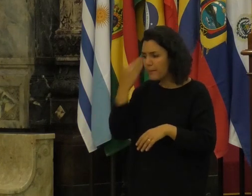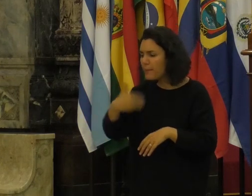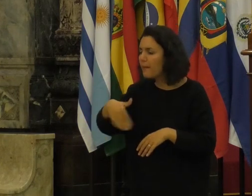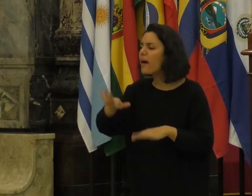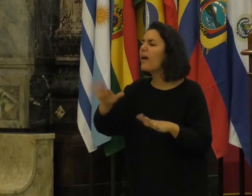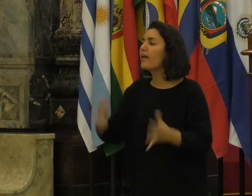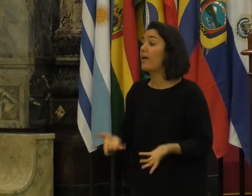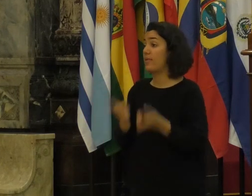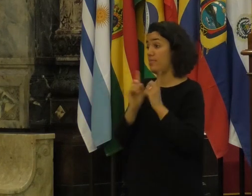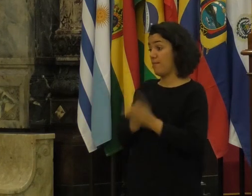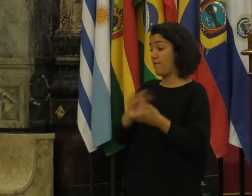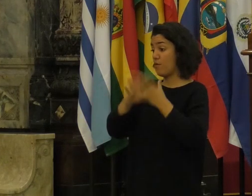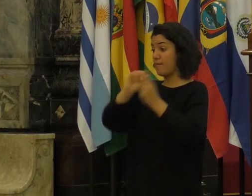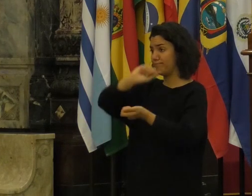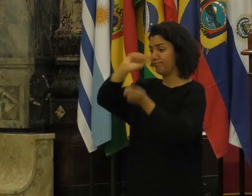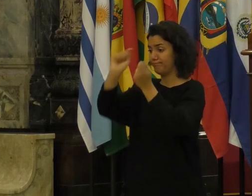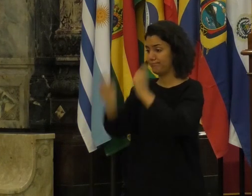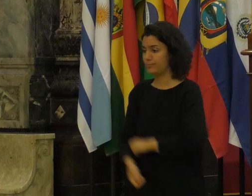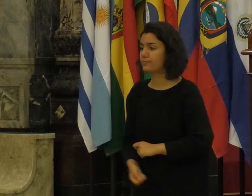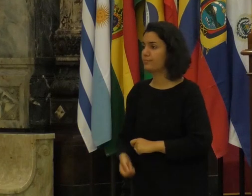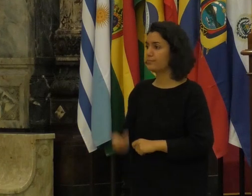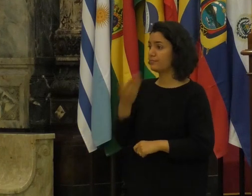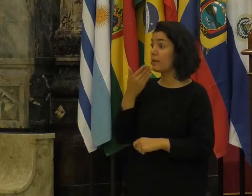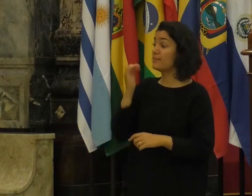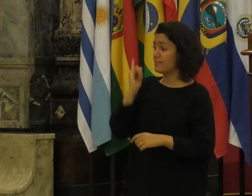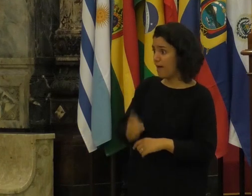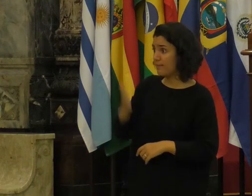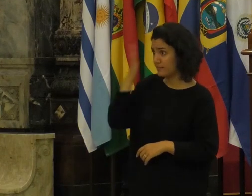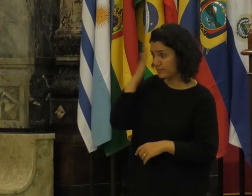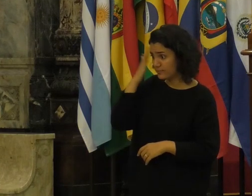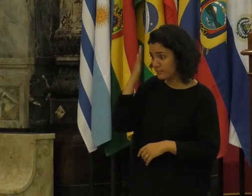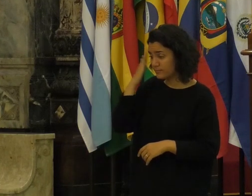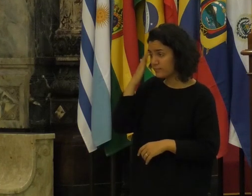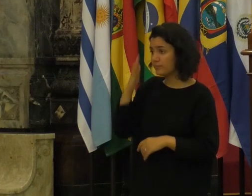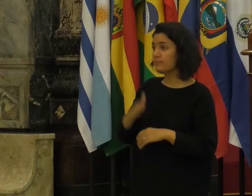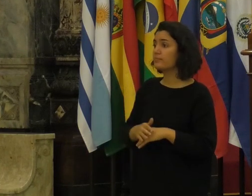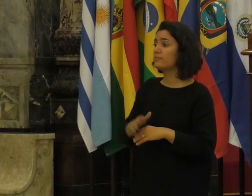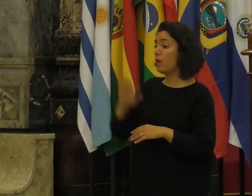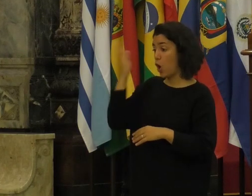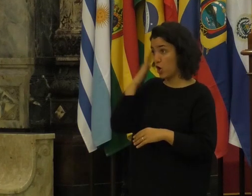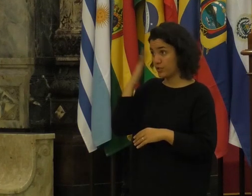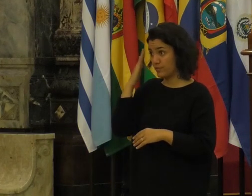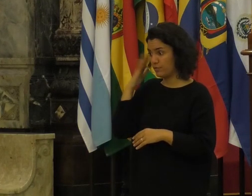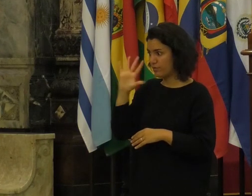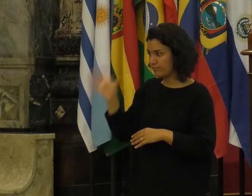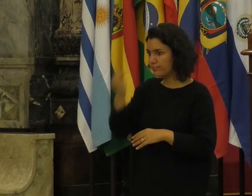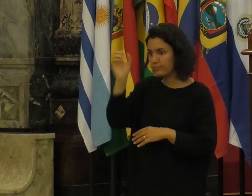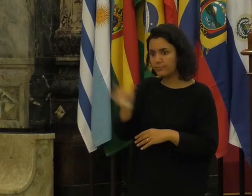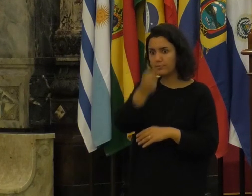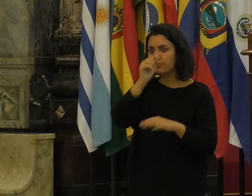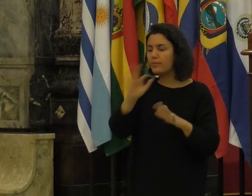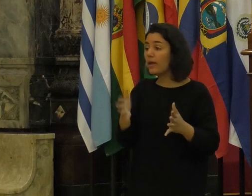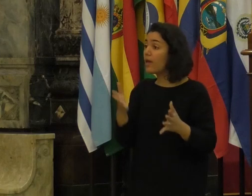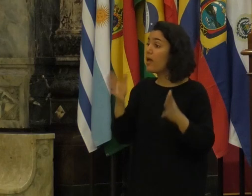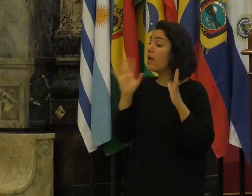posible, transformarla, entendiendo que el conocimiento obtenido es siempre provisorio, que deberá